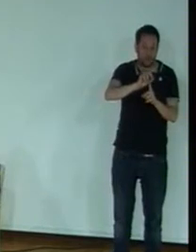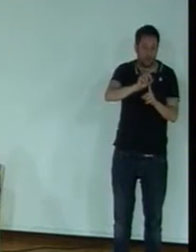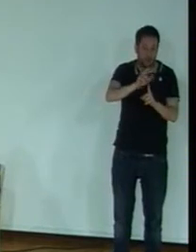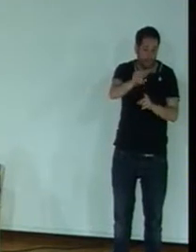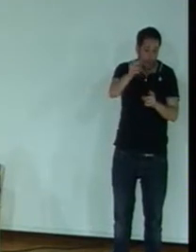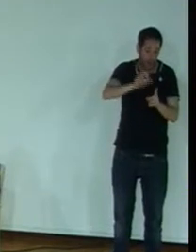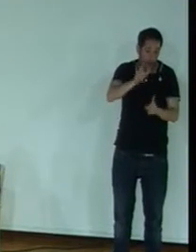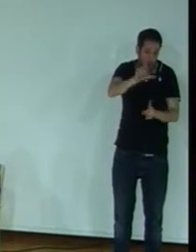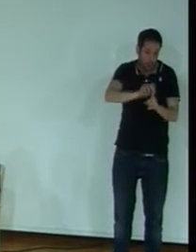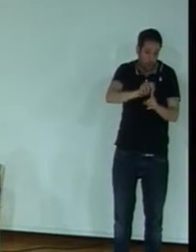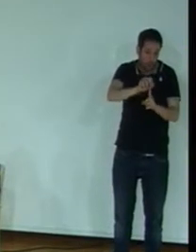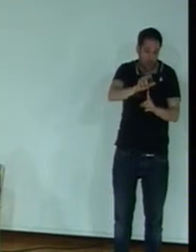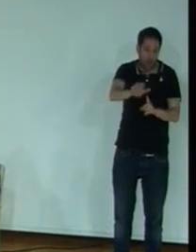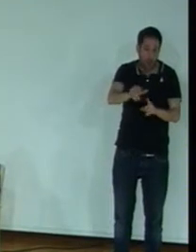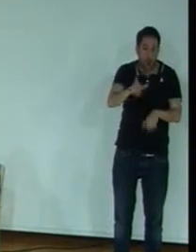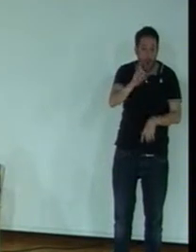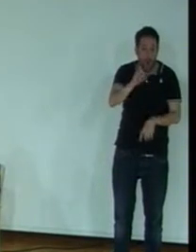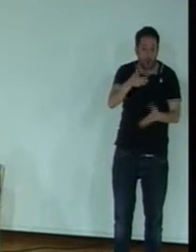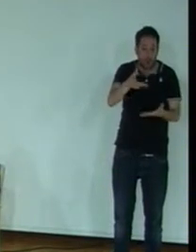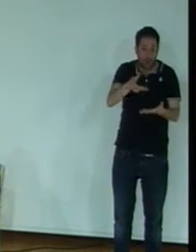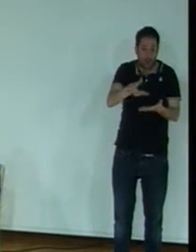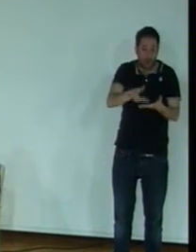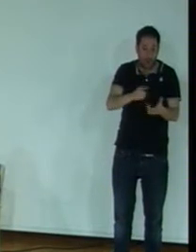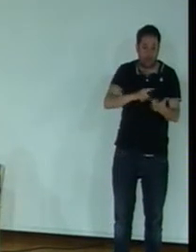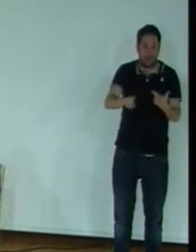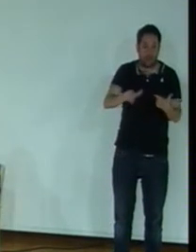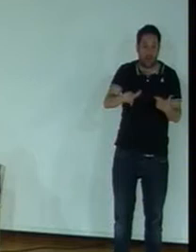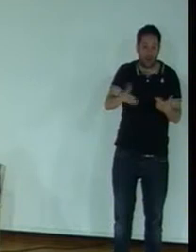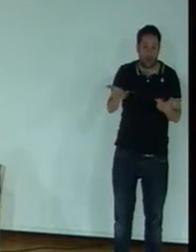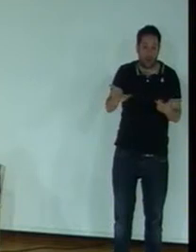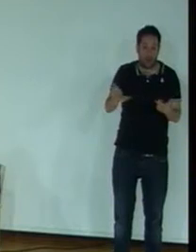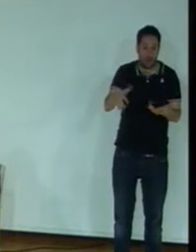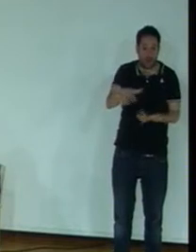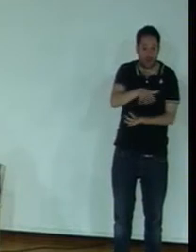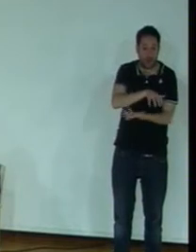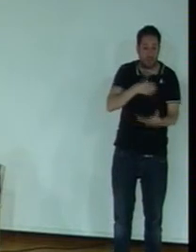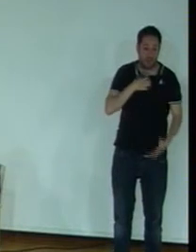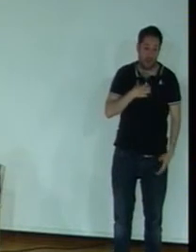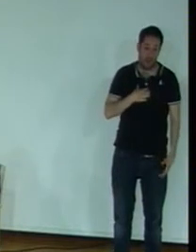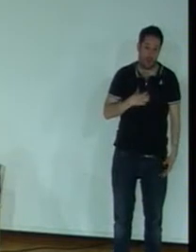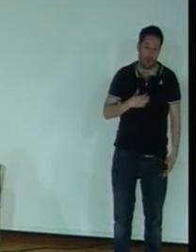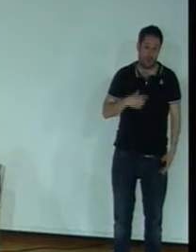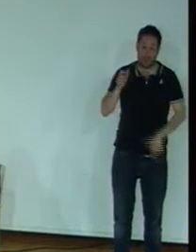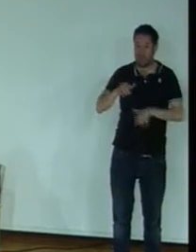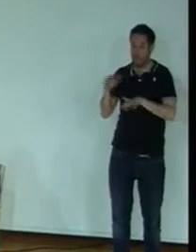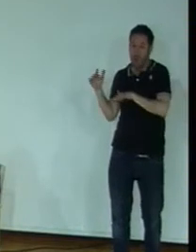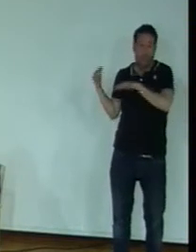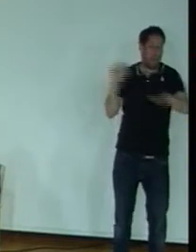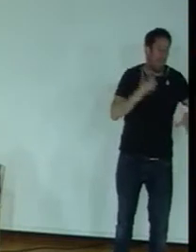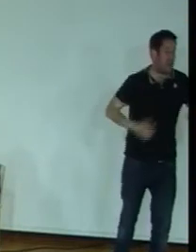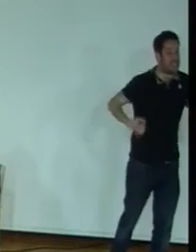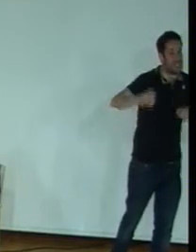va, il va y avoir moins de ressources en eau, il va y avoir des crises, notamment de la faim, des émeutes de la faim qui vont venir